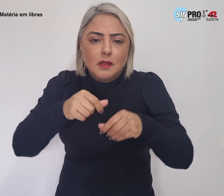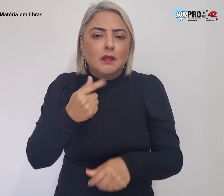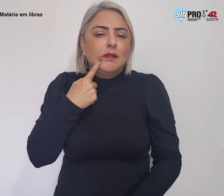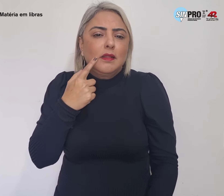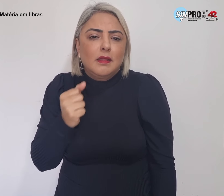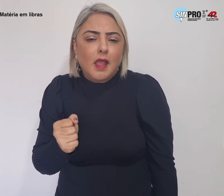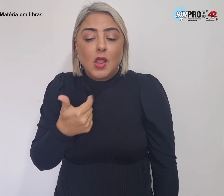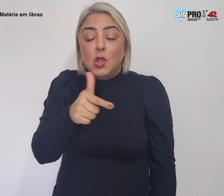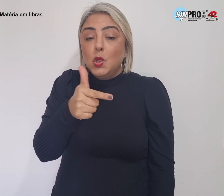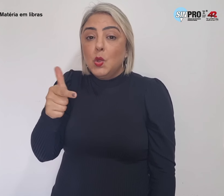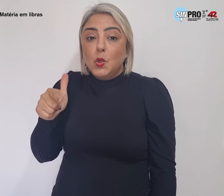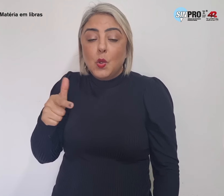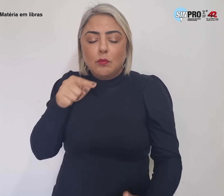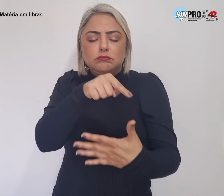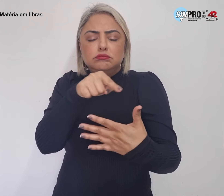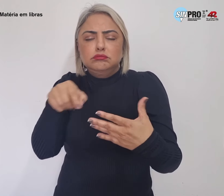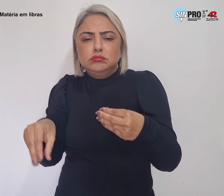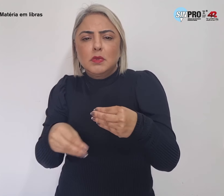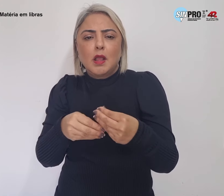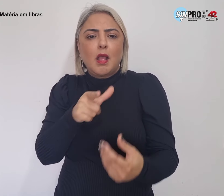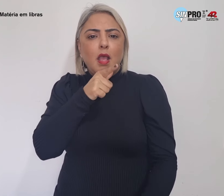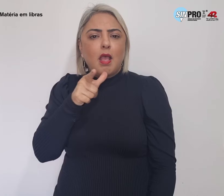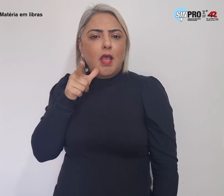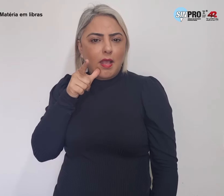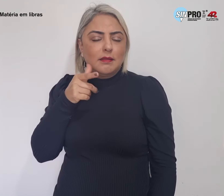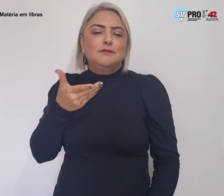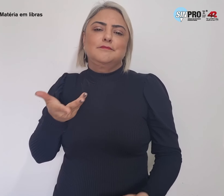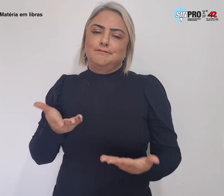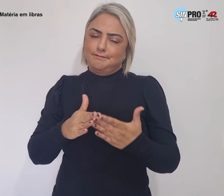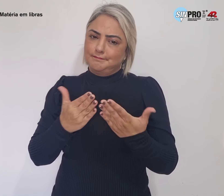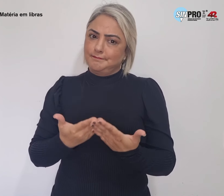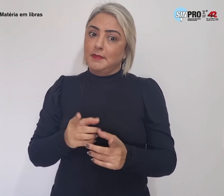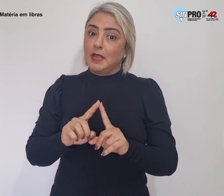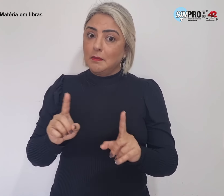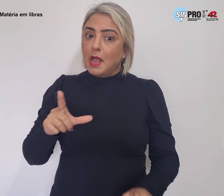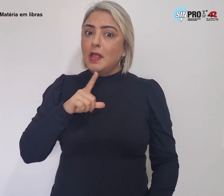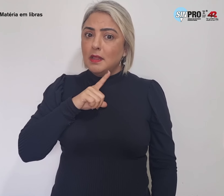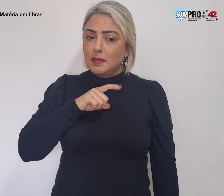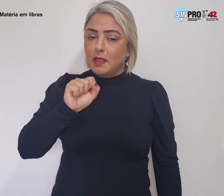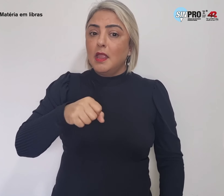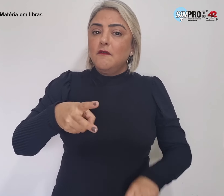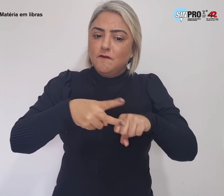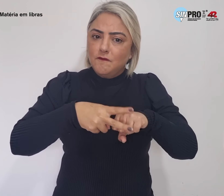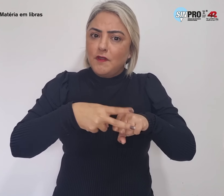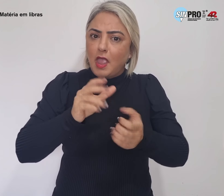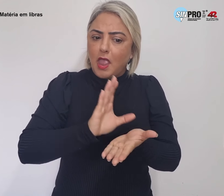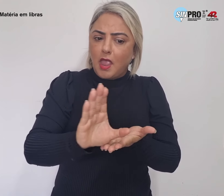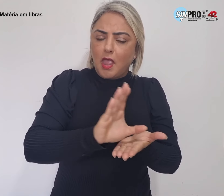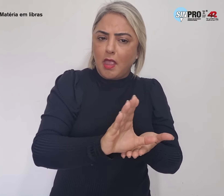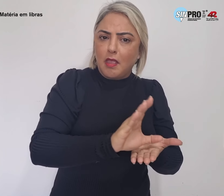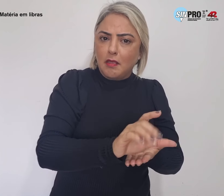outros itens para a merenda escolar? Mas existe verba destinada para isso e é